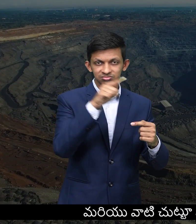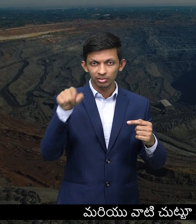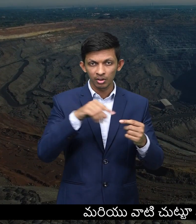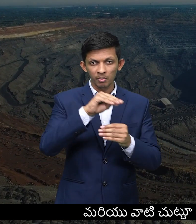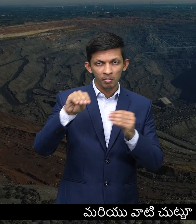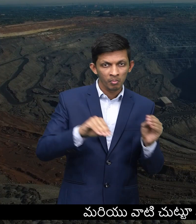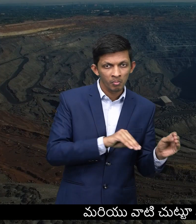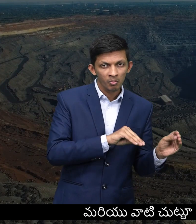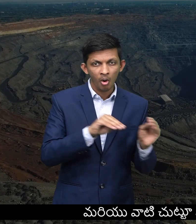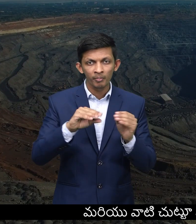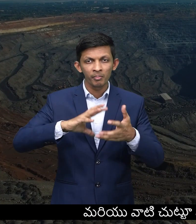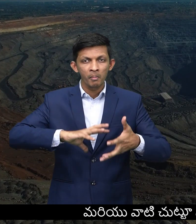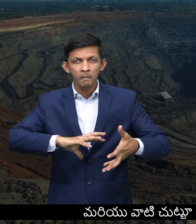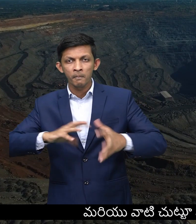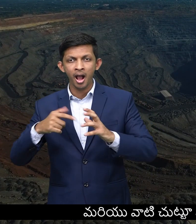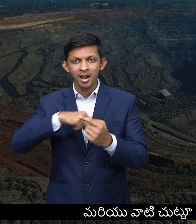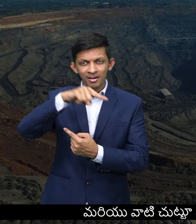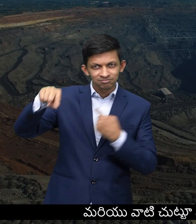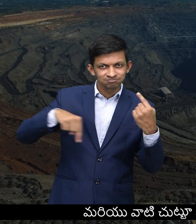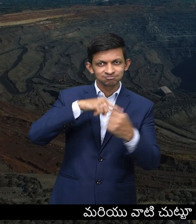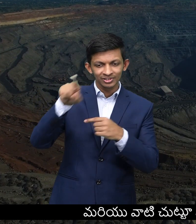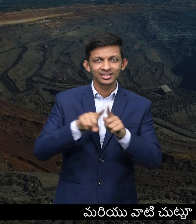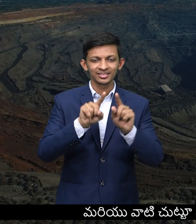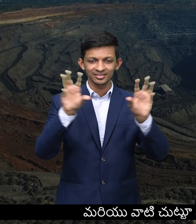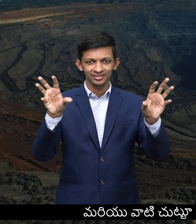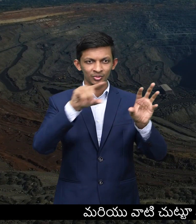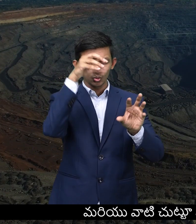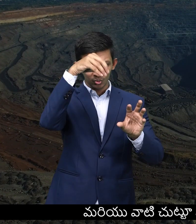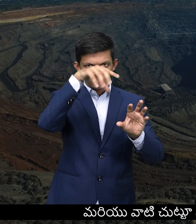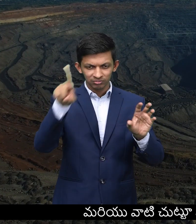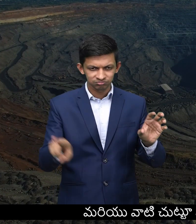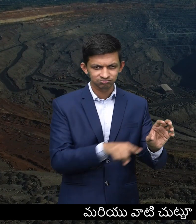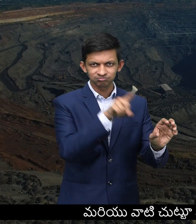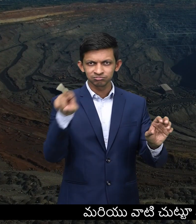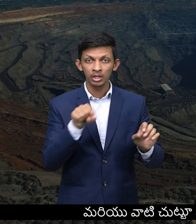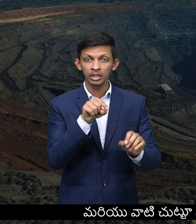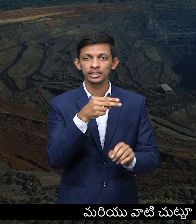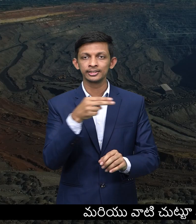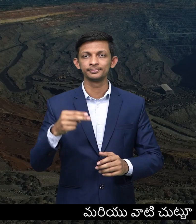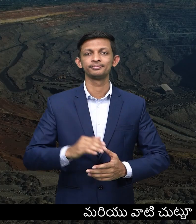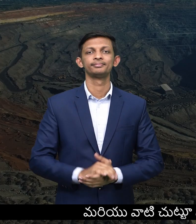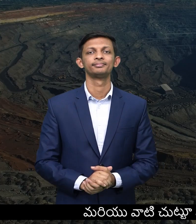మరియు వాటి చుట్టూ నిరంతరం కదిలే కన్వేయర్ బెల్ట్.